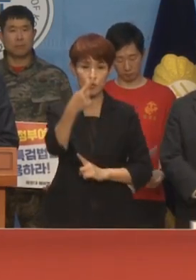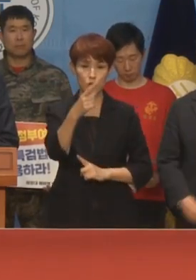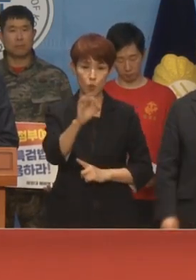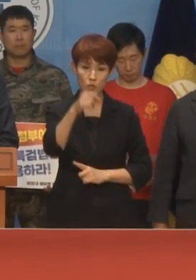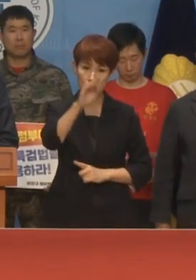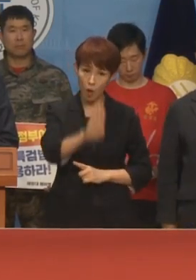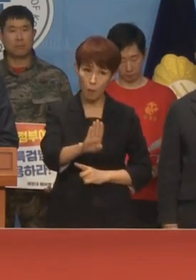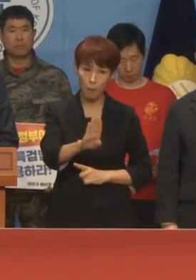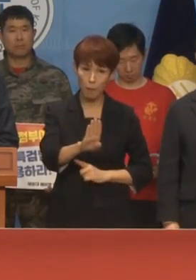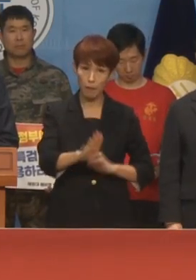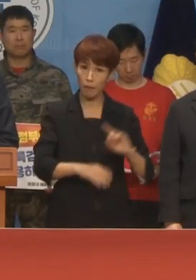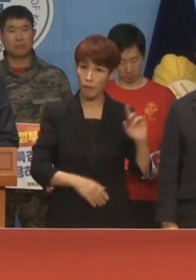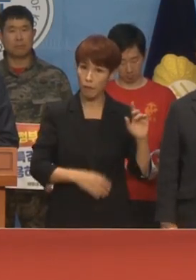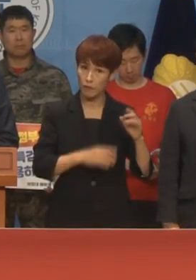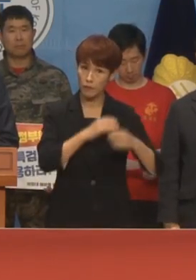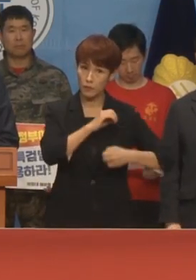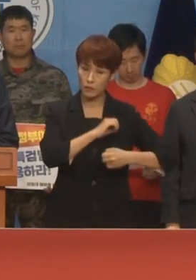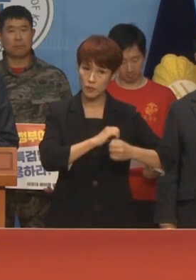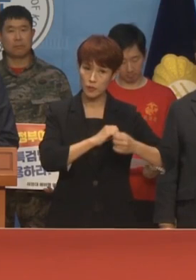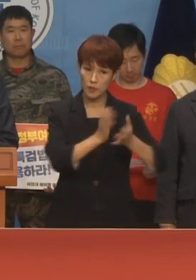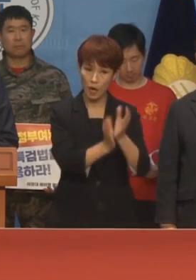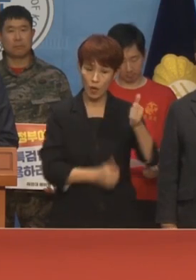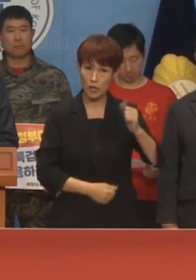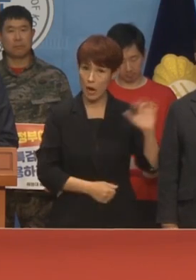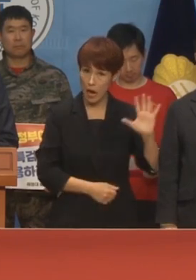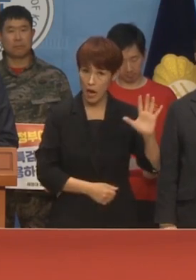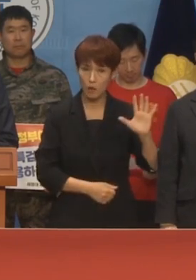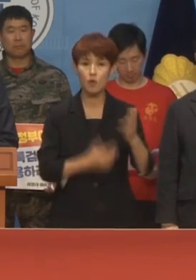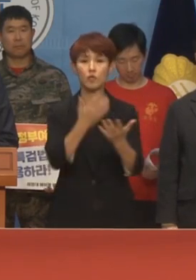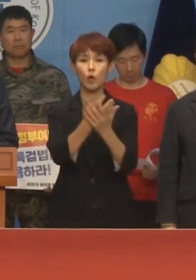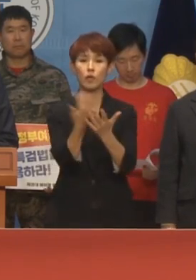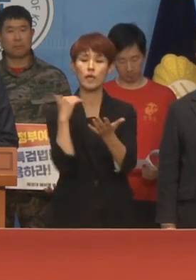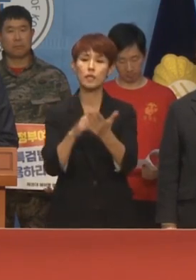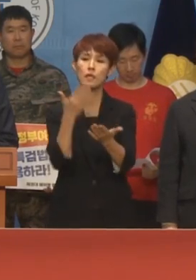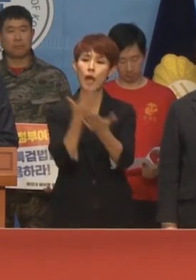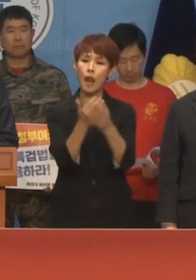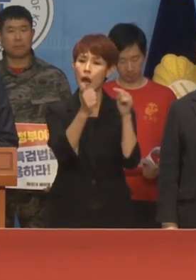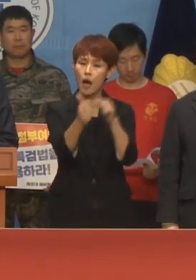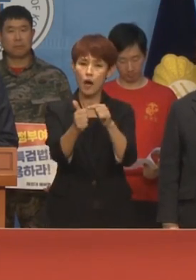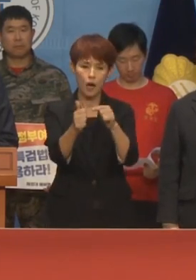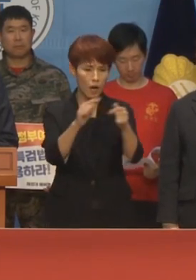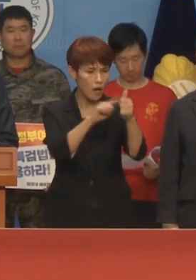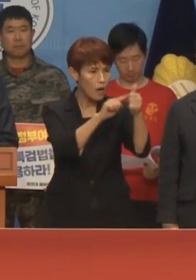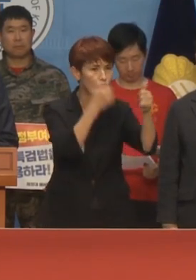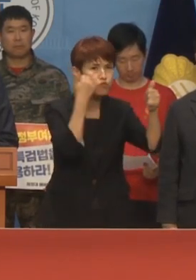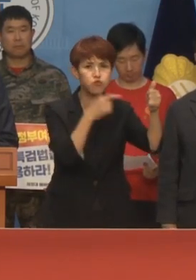하지 않았다면 서류를 반환하라고 지시한 사람 누구입니까?